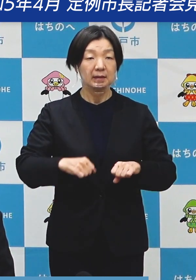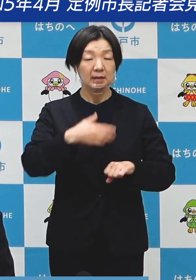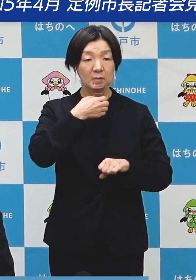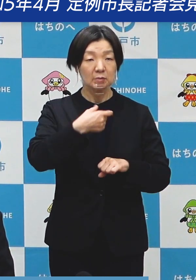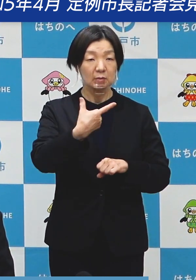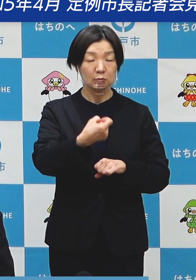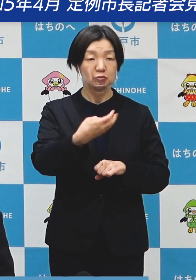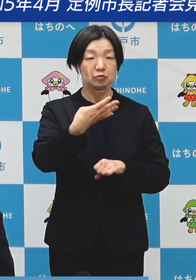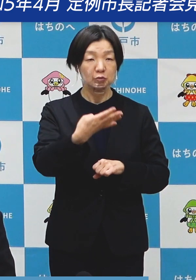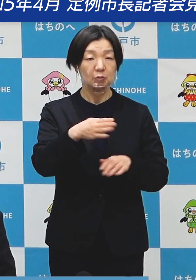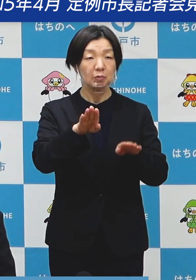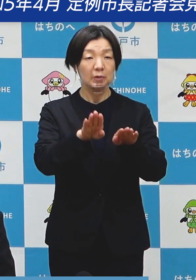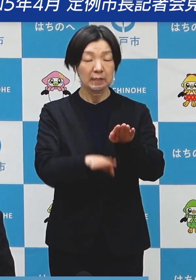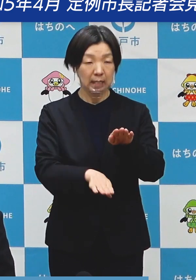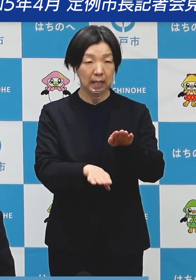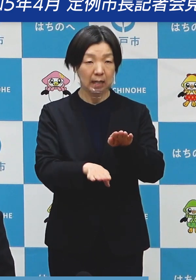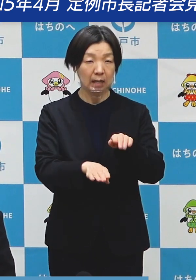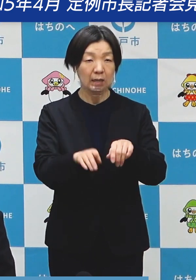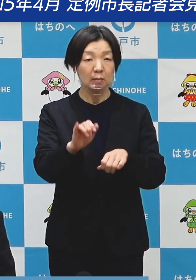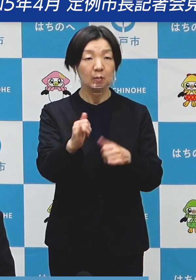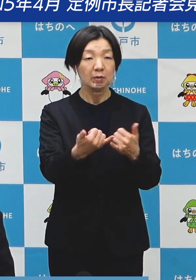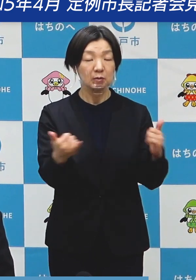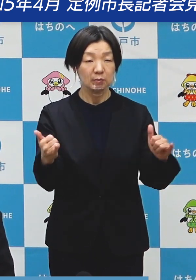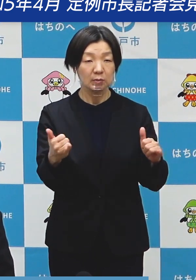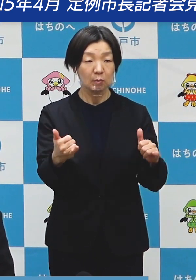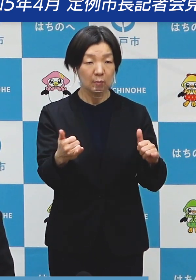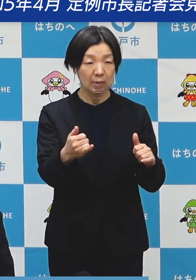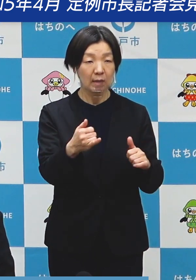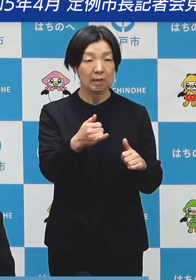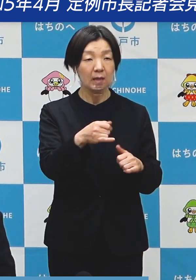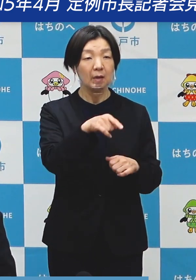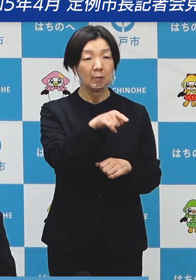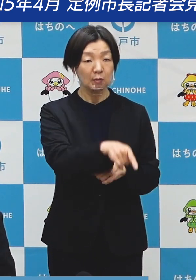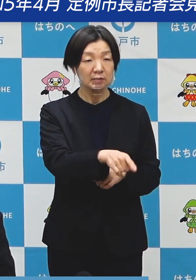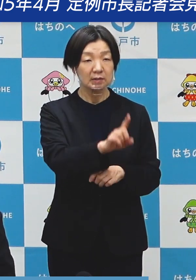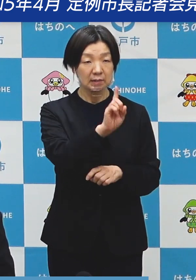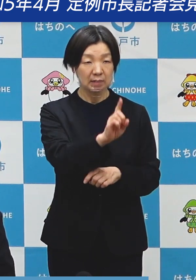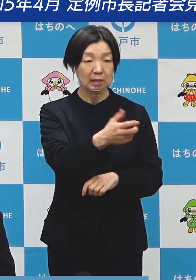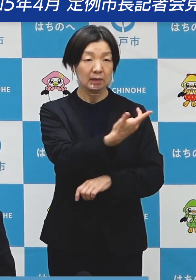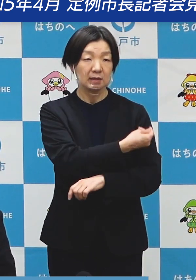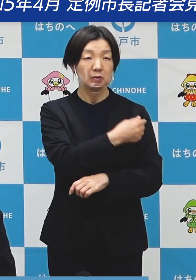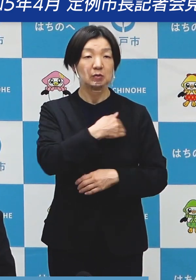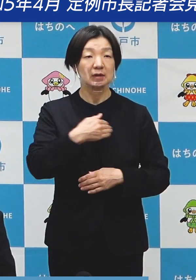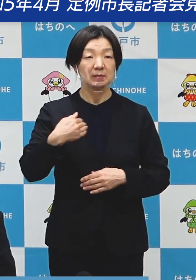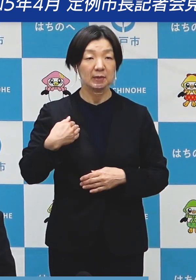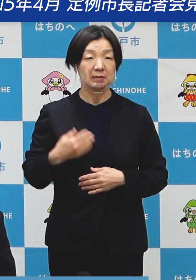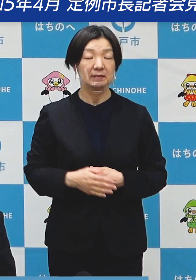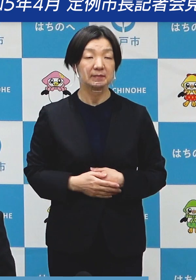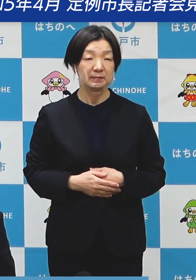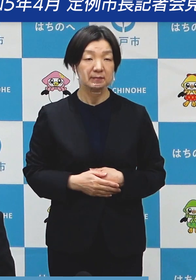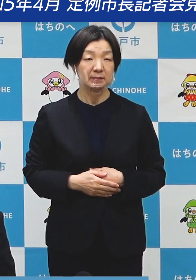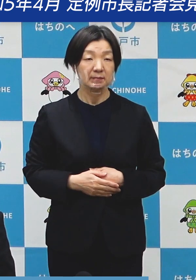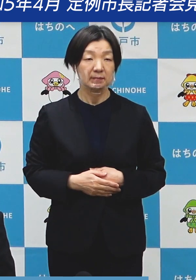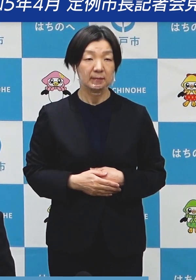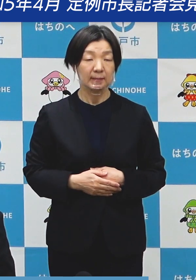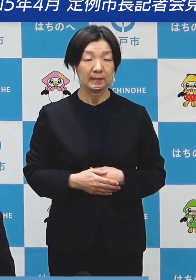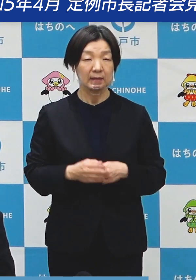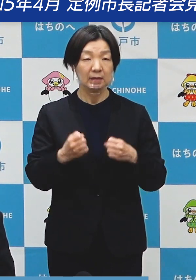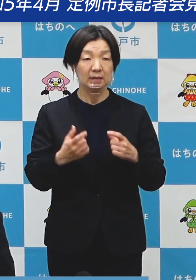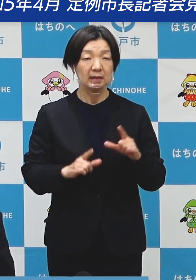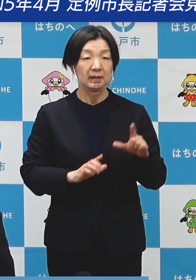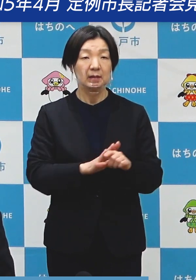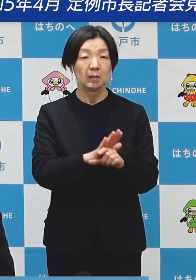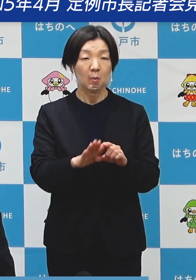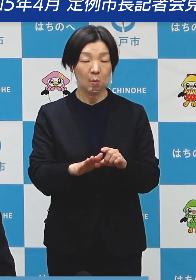方は秋冬の機会に1回追加接種を受けることができますこれは新型コロナ